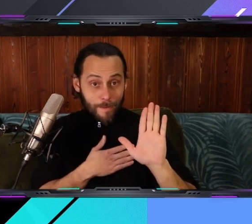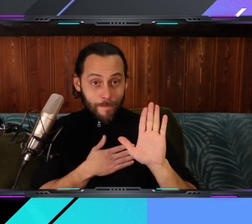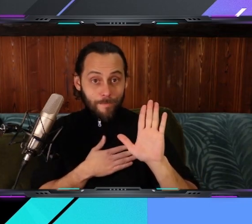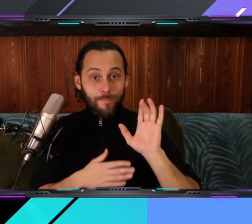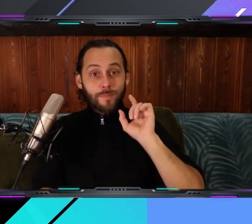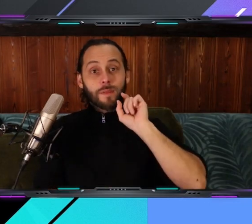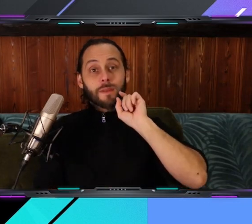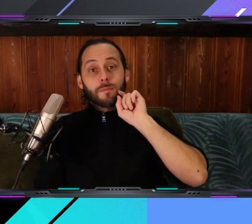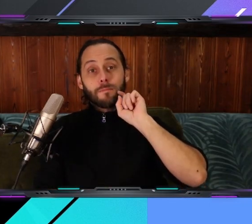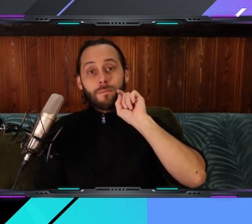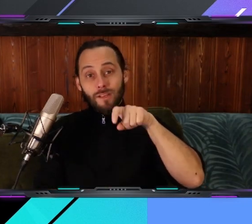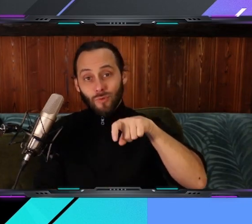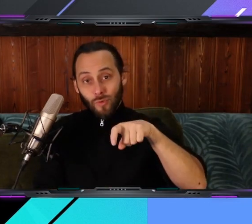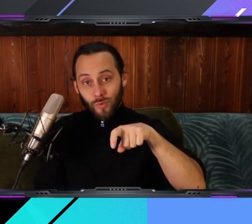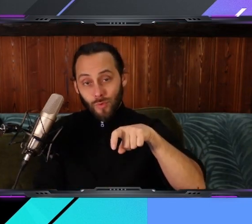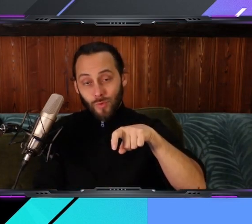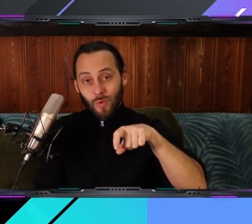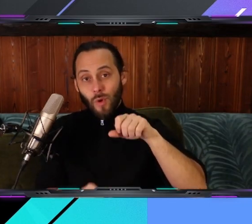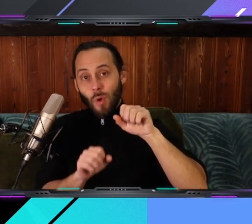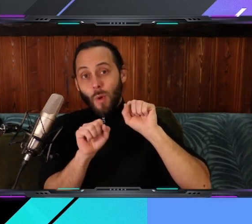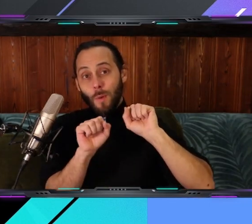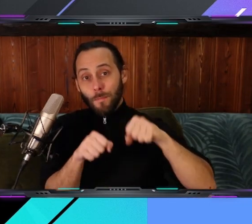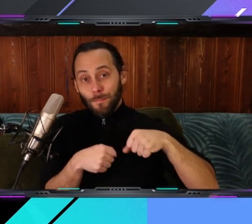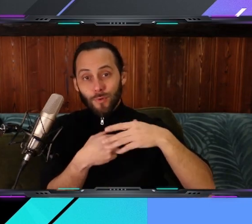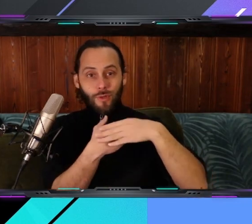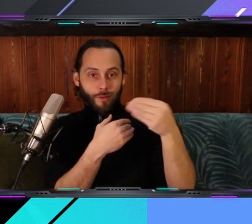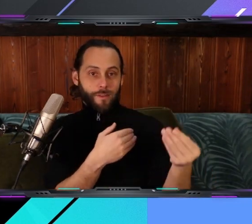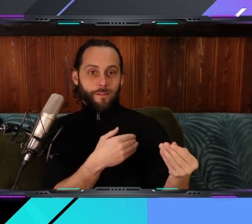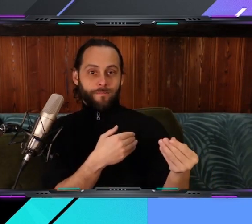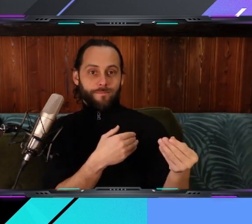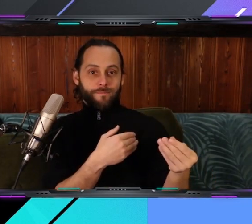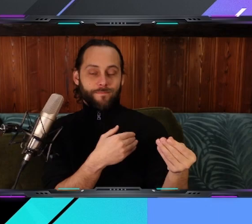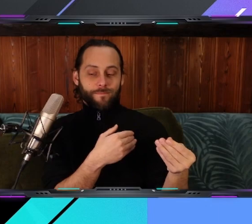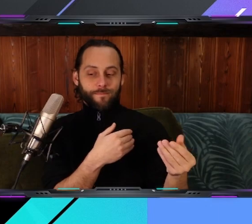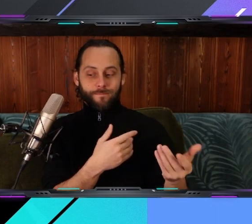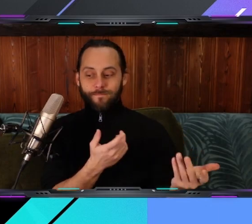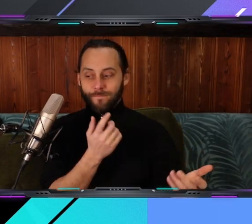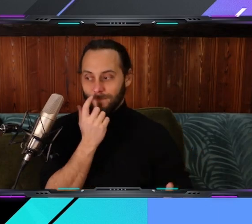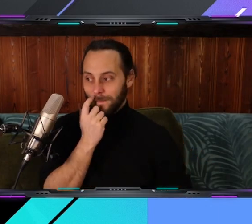Mais, bientôt, peut sortir.